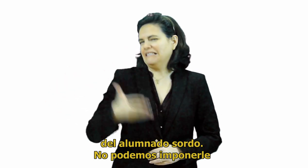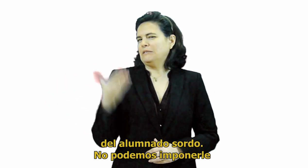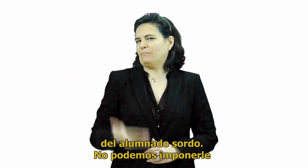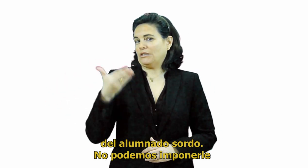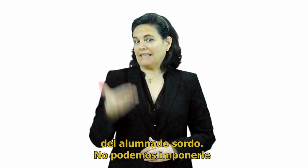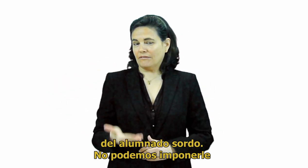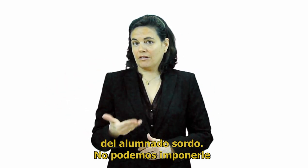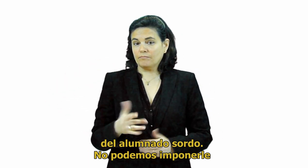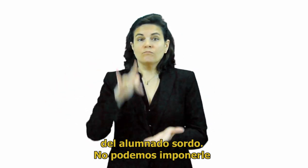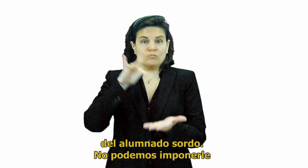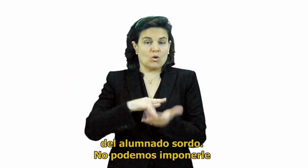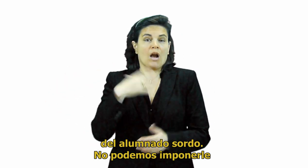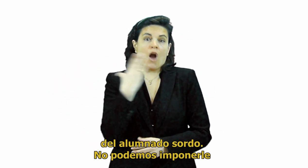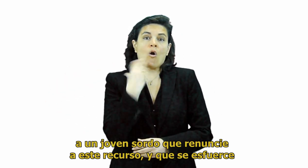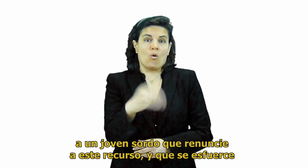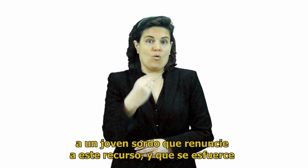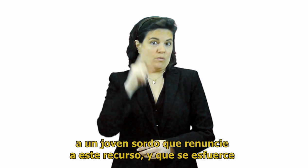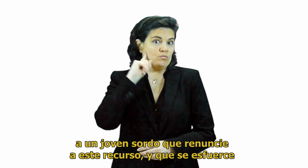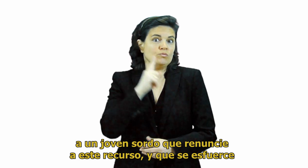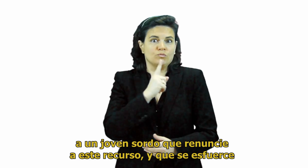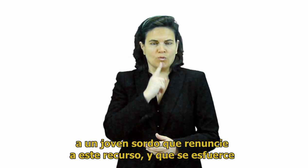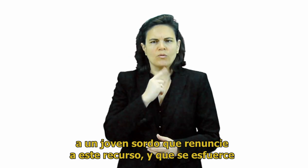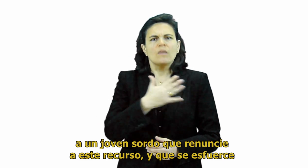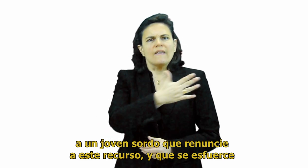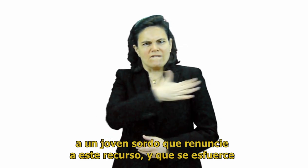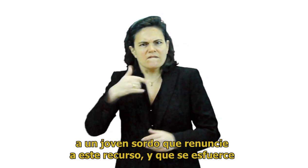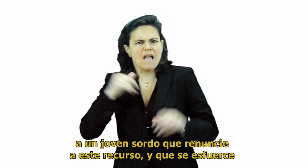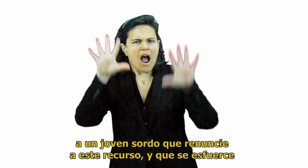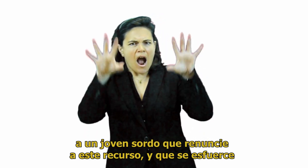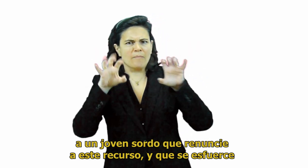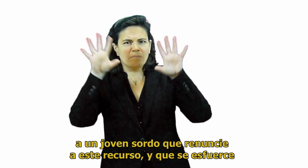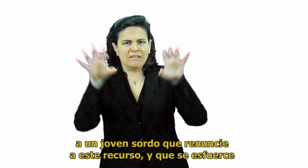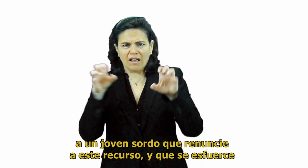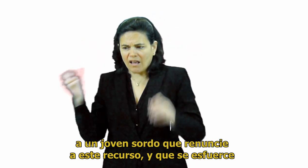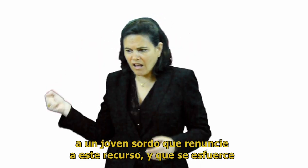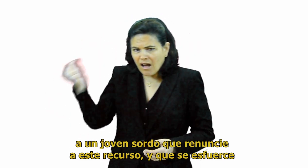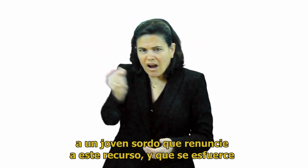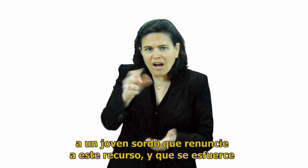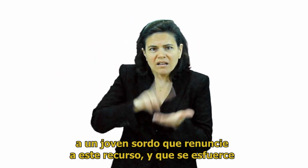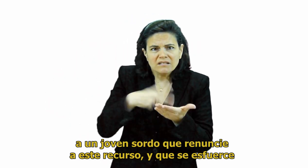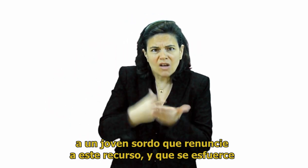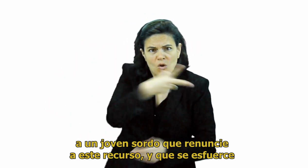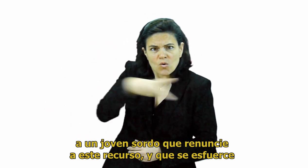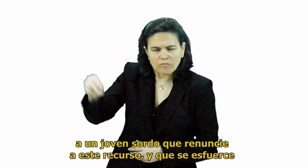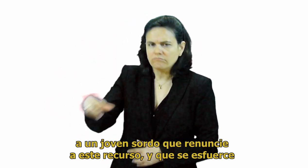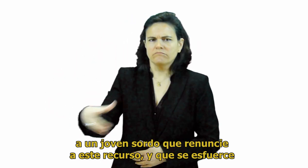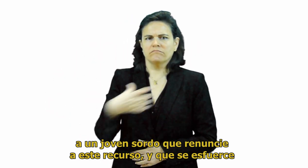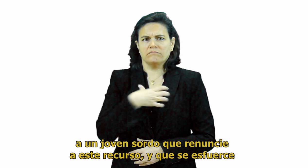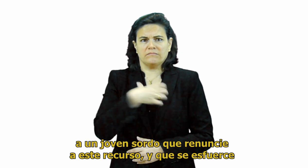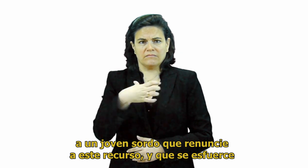No podemos imponerle a un joven sordo que renuncie a este recurso y que se